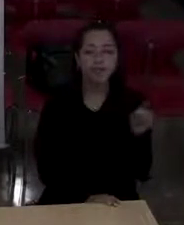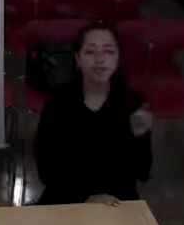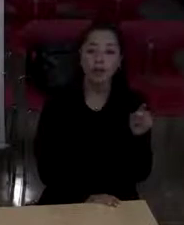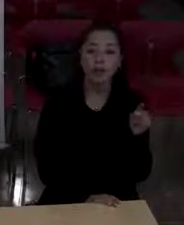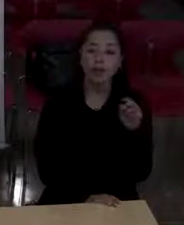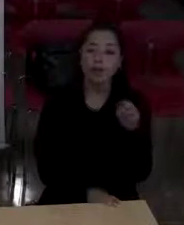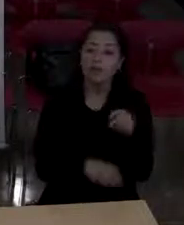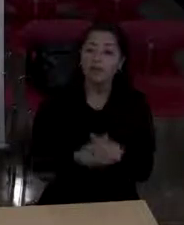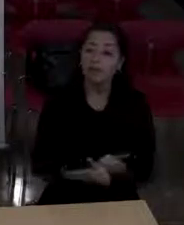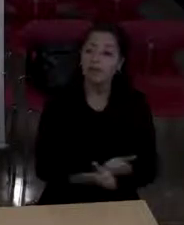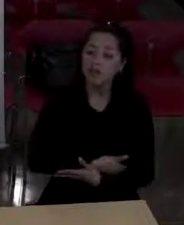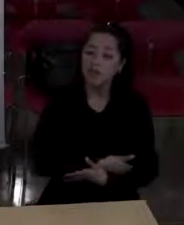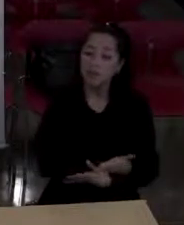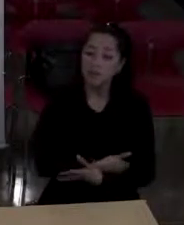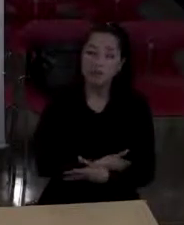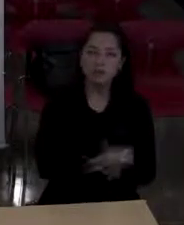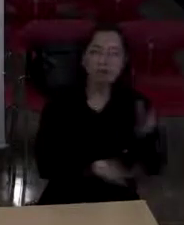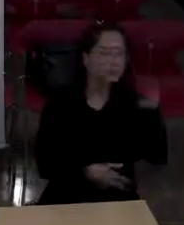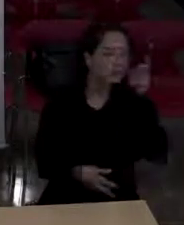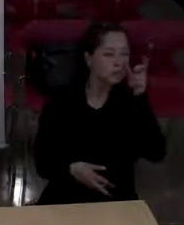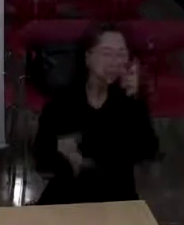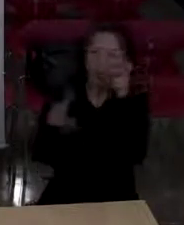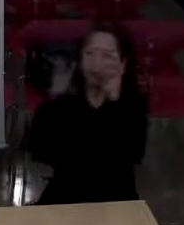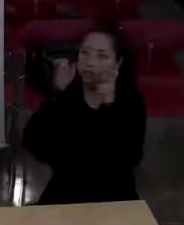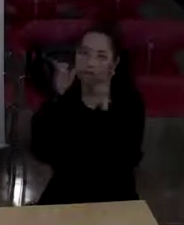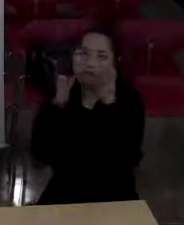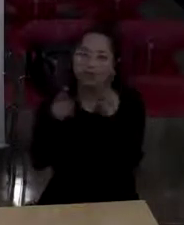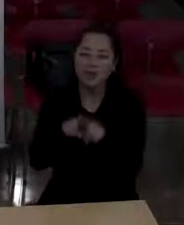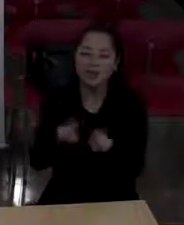Se habla entonces que los bebés